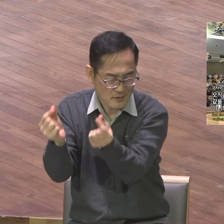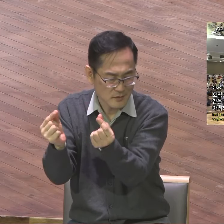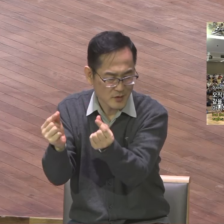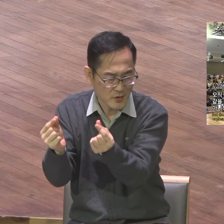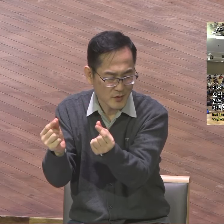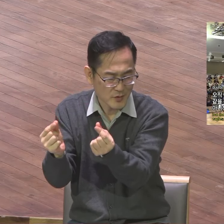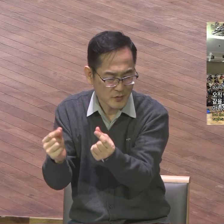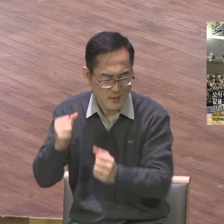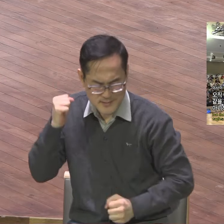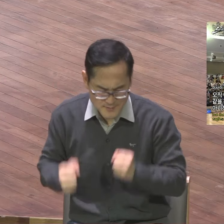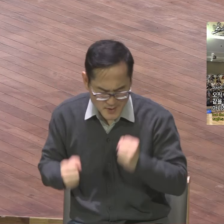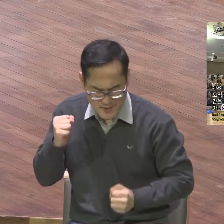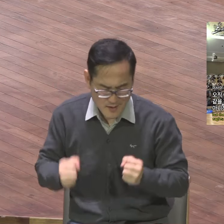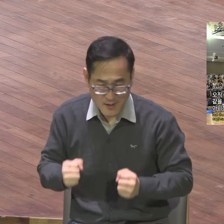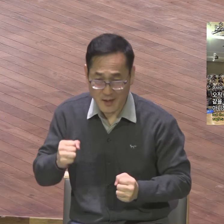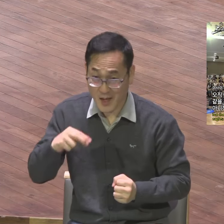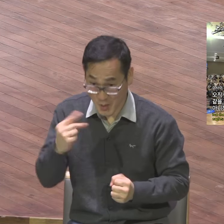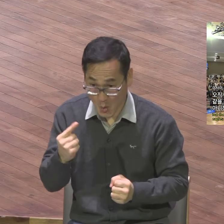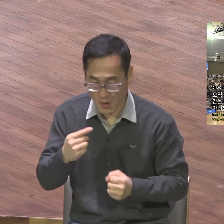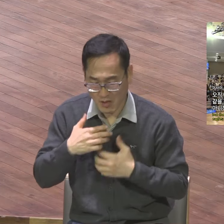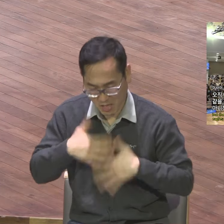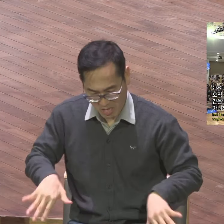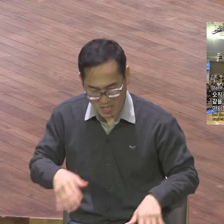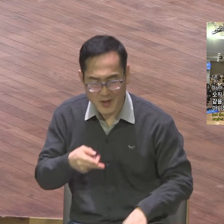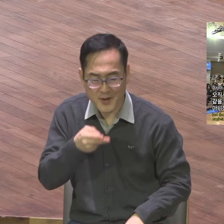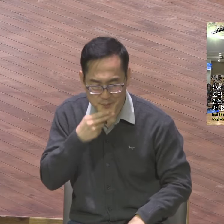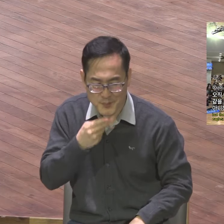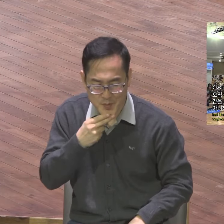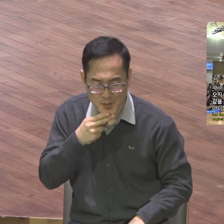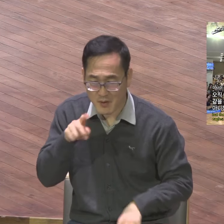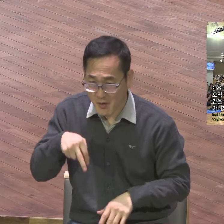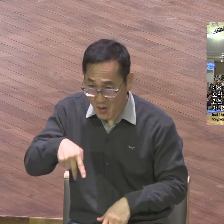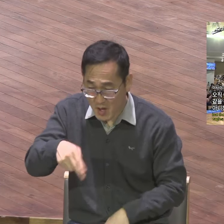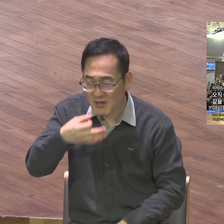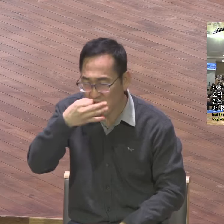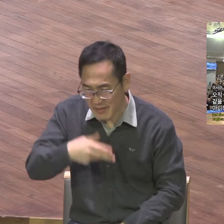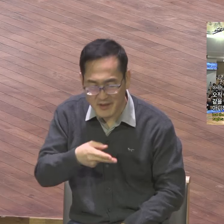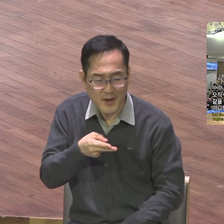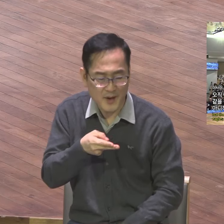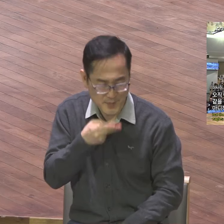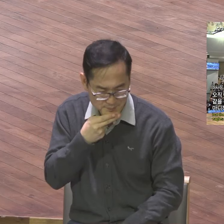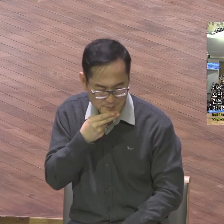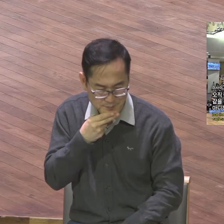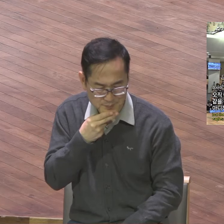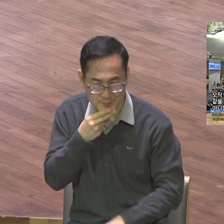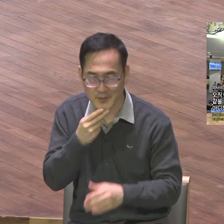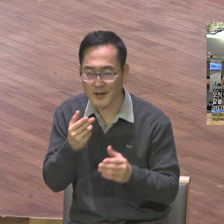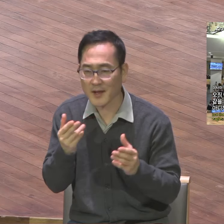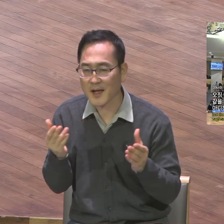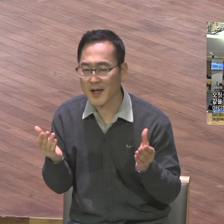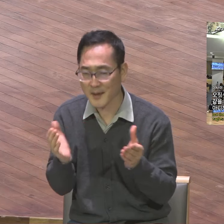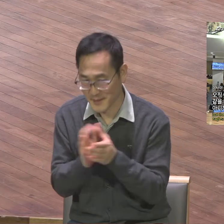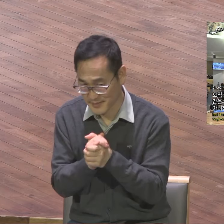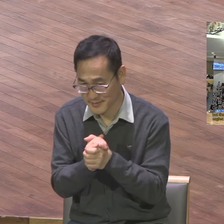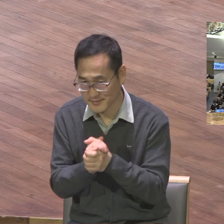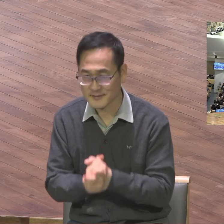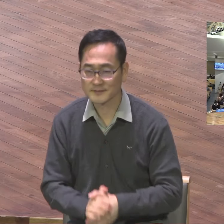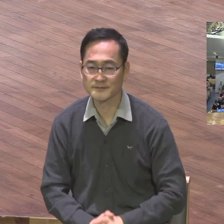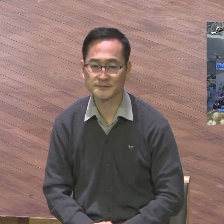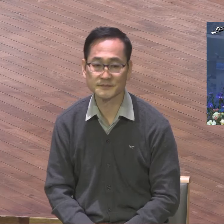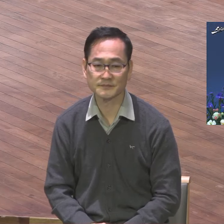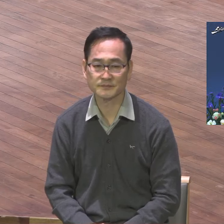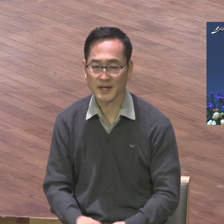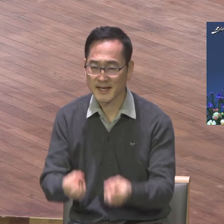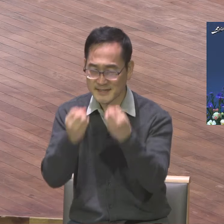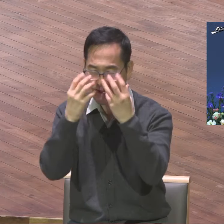것이요 다른 박질하여도 공비하지 않겠고 걸어가도 피곤하지 아니하리로다. 아멘.